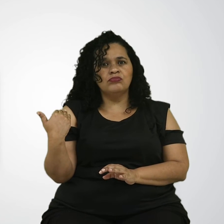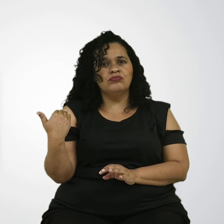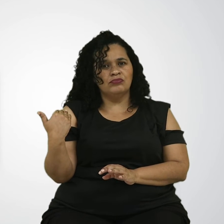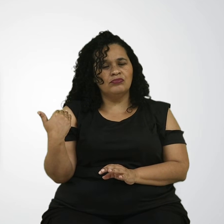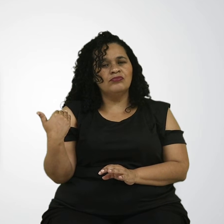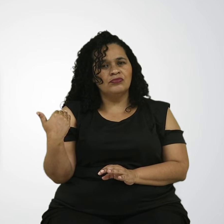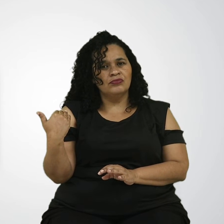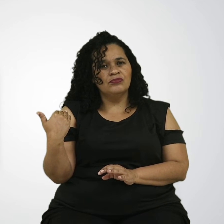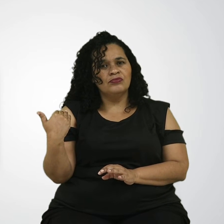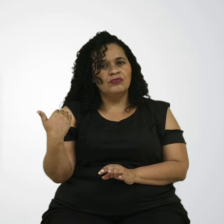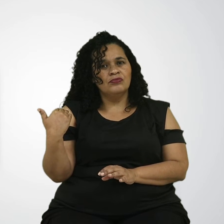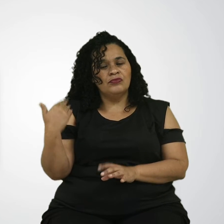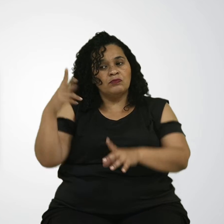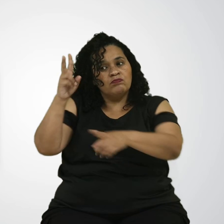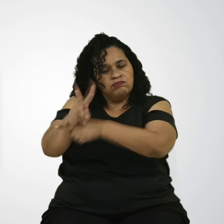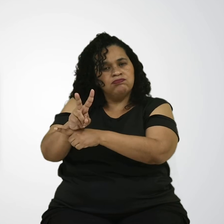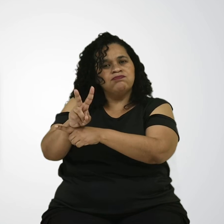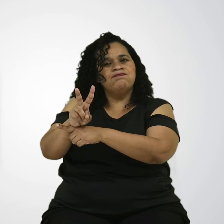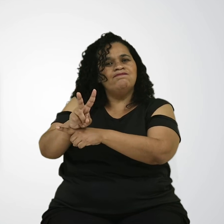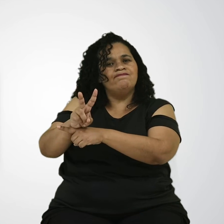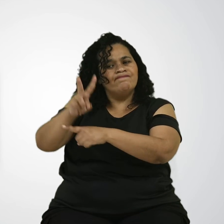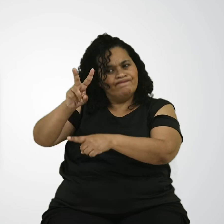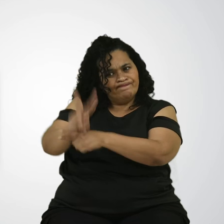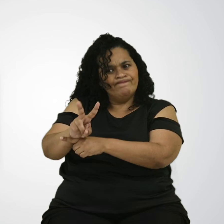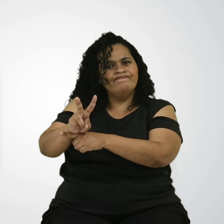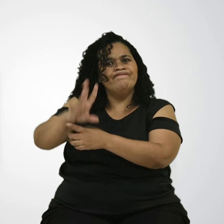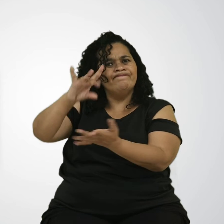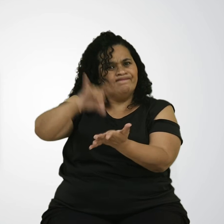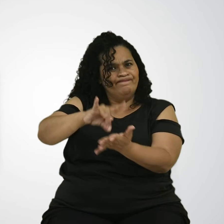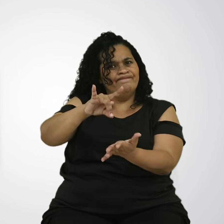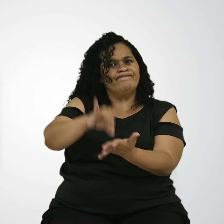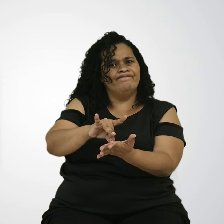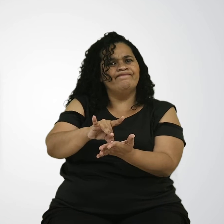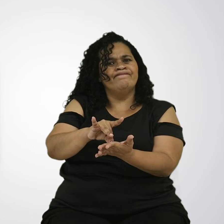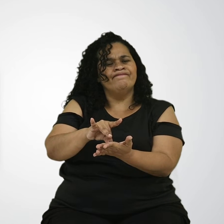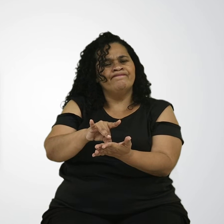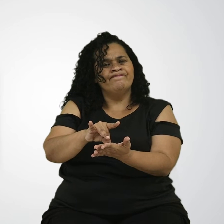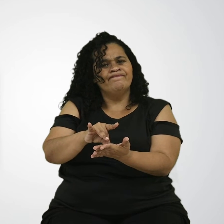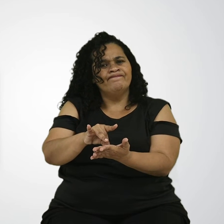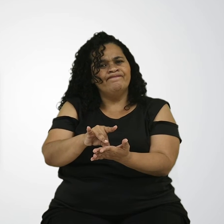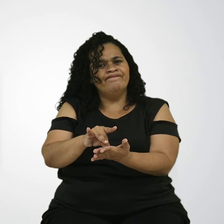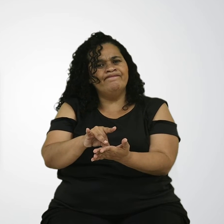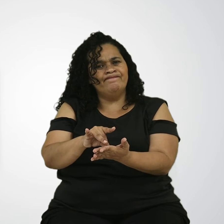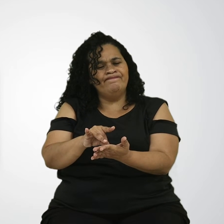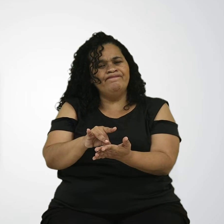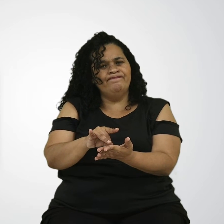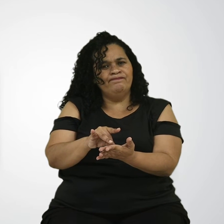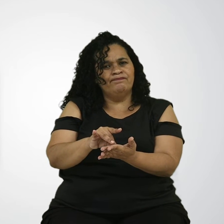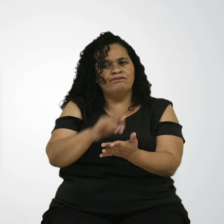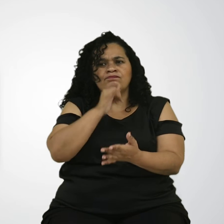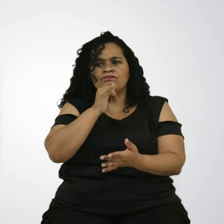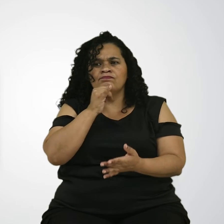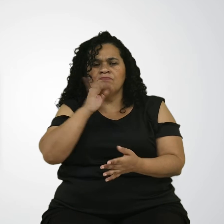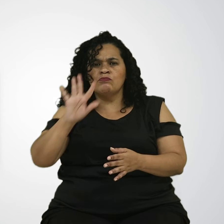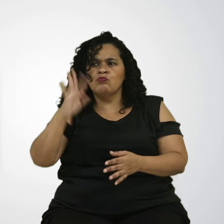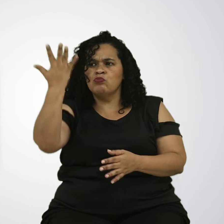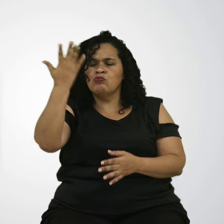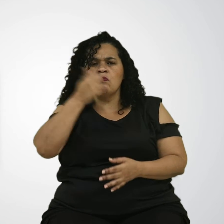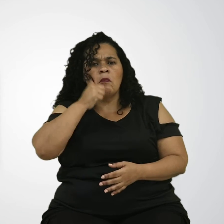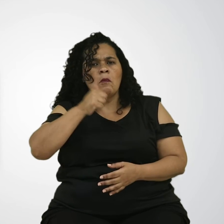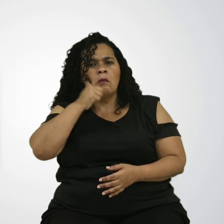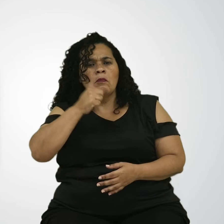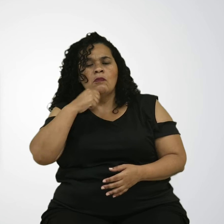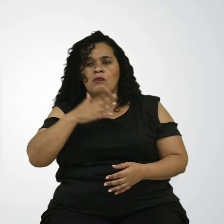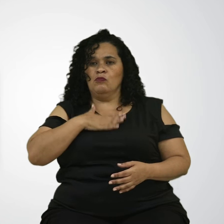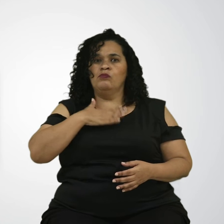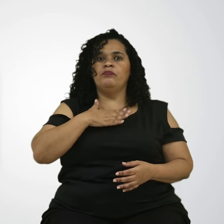bala. Isso aí. É assim, é um dos dois, sou eu, é comigo esse negócio aí. Isso aí